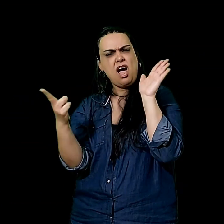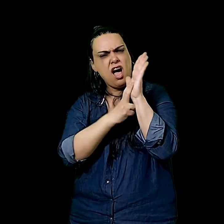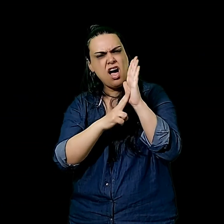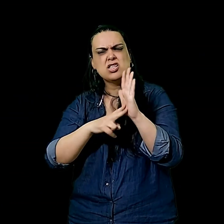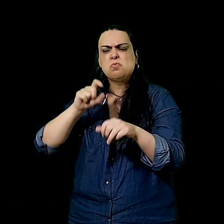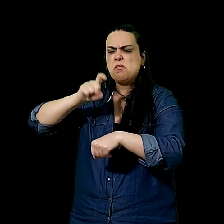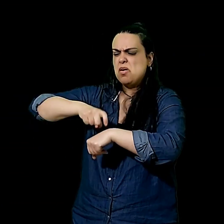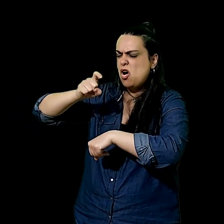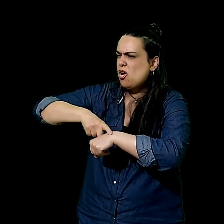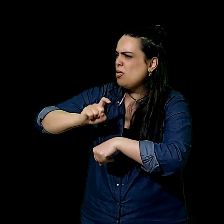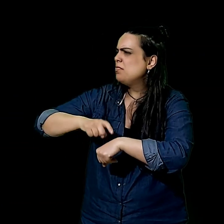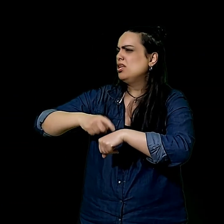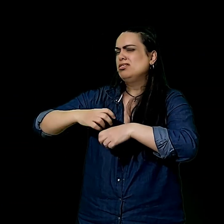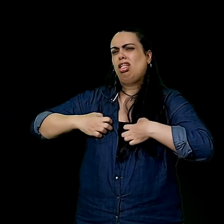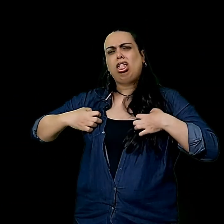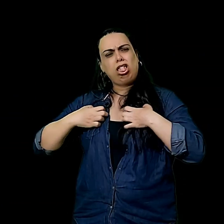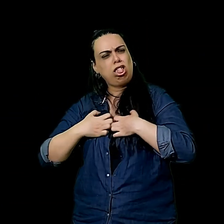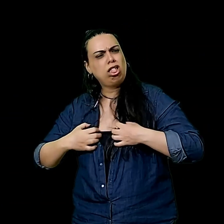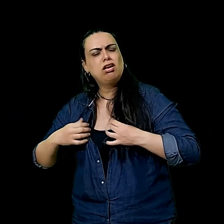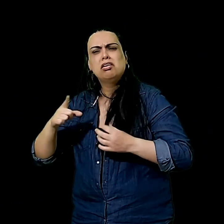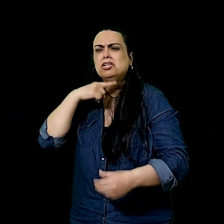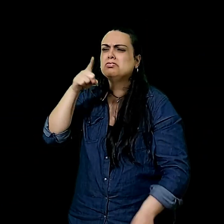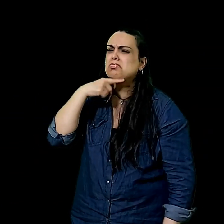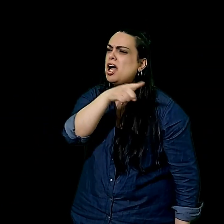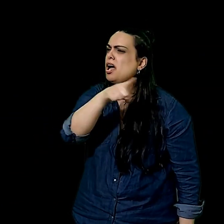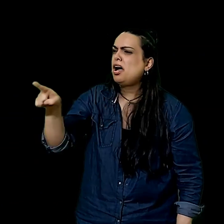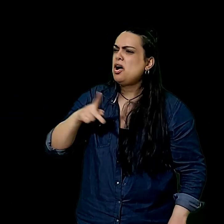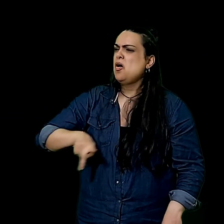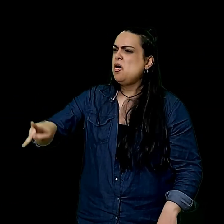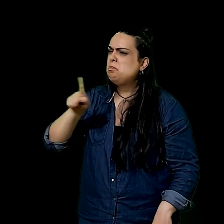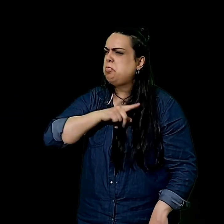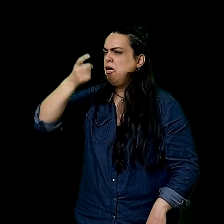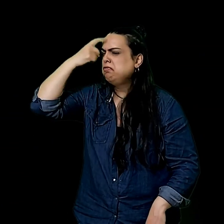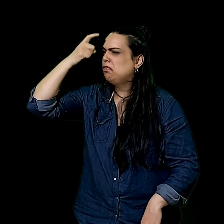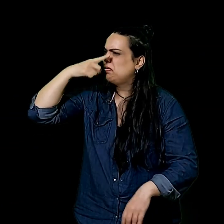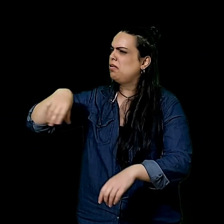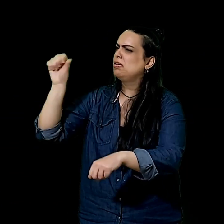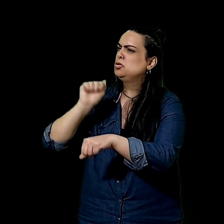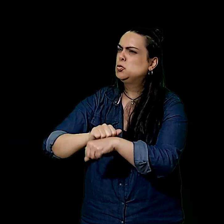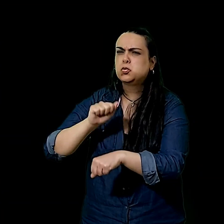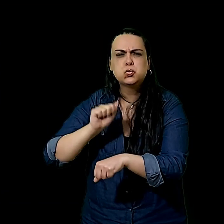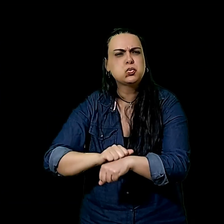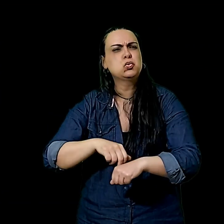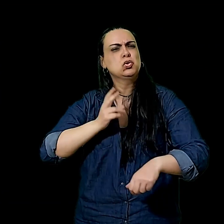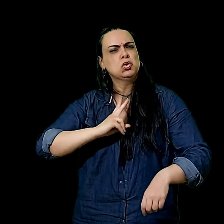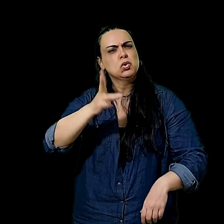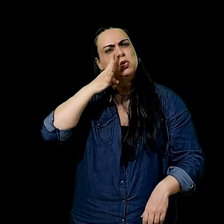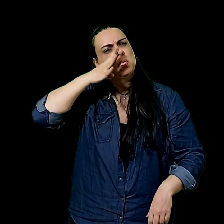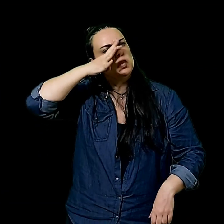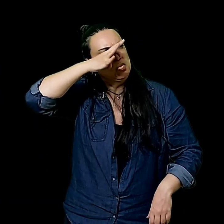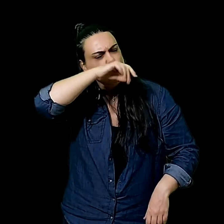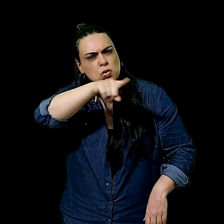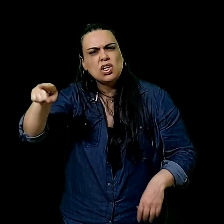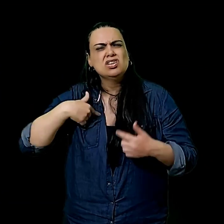a palavra do momento que eu estou vivendo, dos frutos que eu não estou colhendo, dando continuidade à jornada que o Senhor me confiou, as palavras do meu